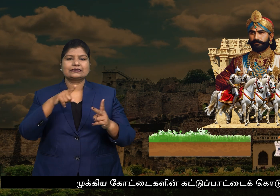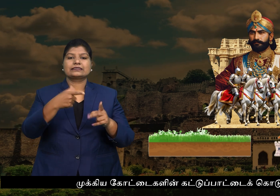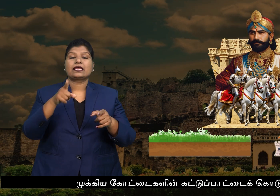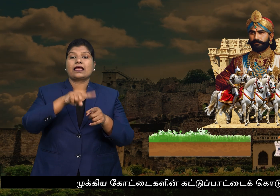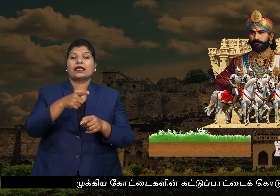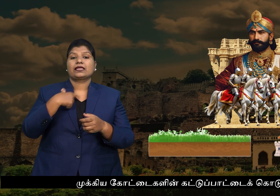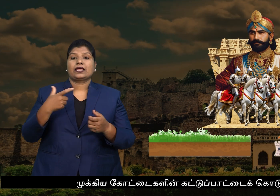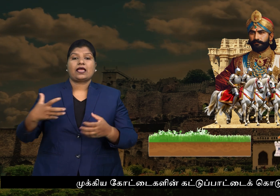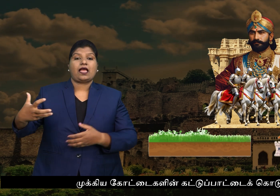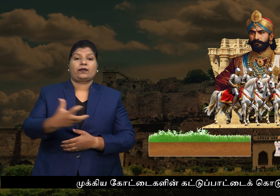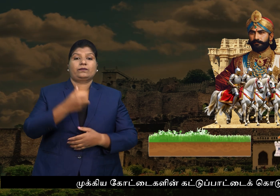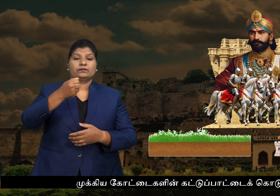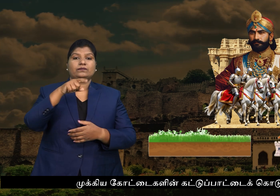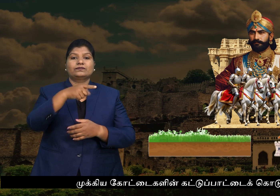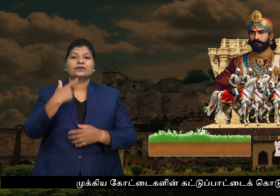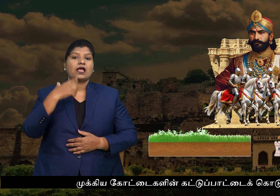கொடுத்தார்.